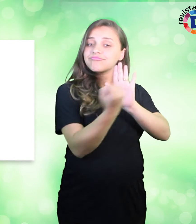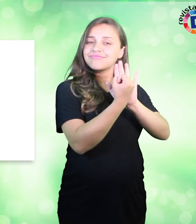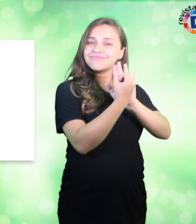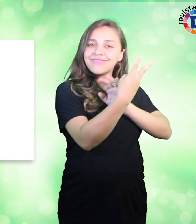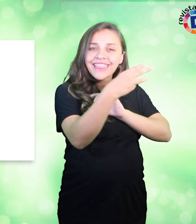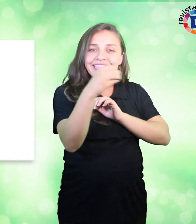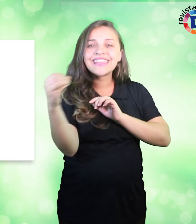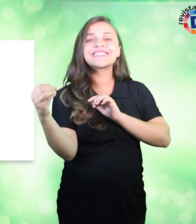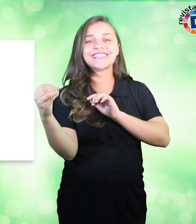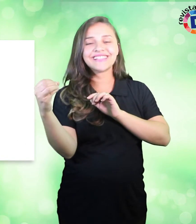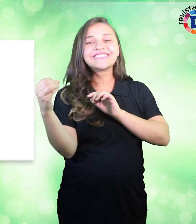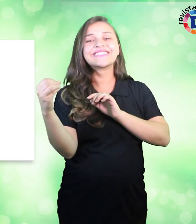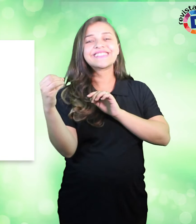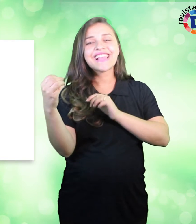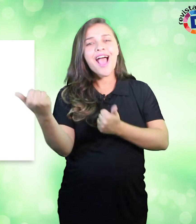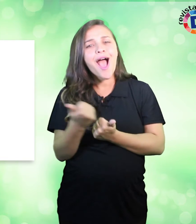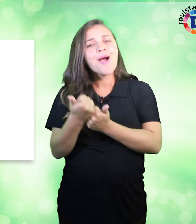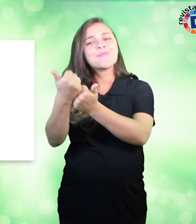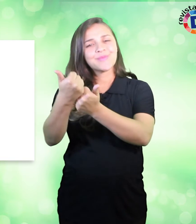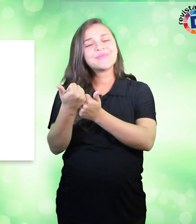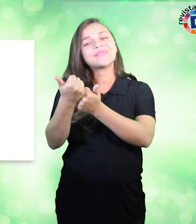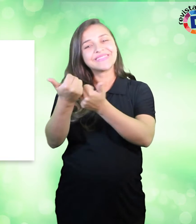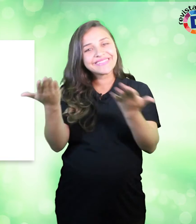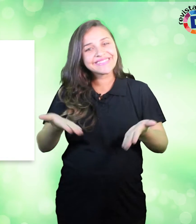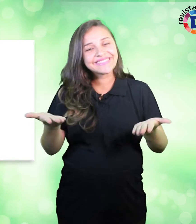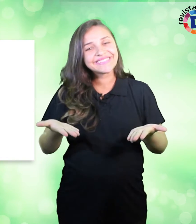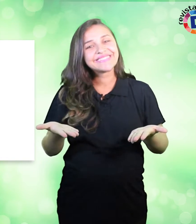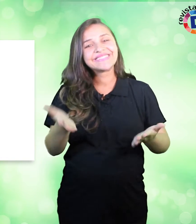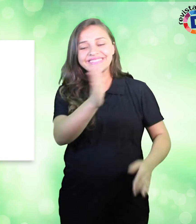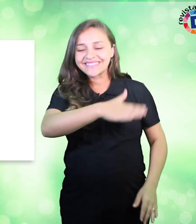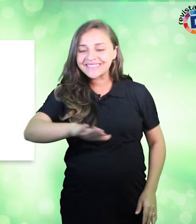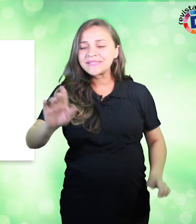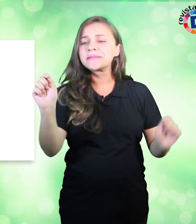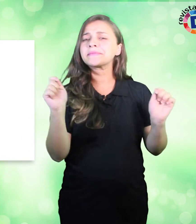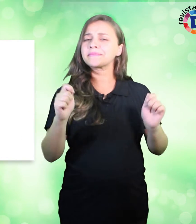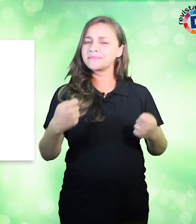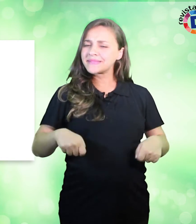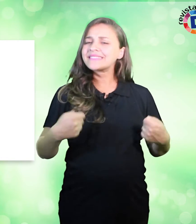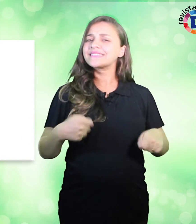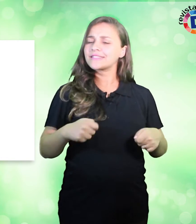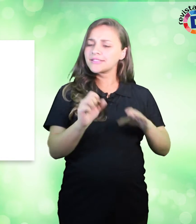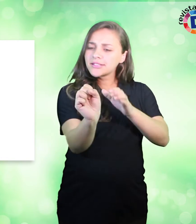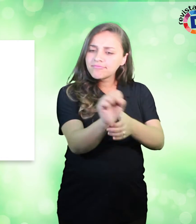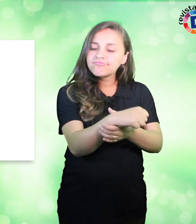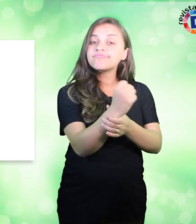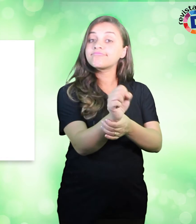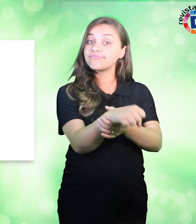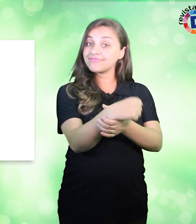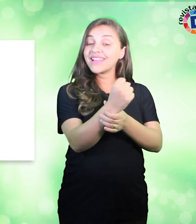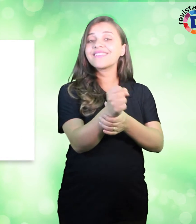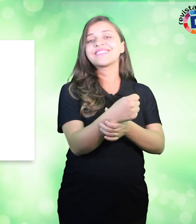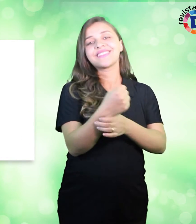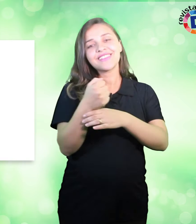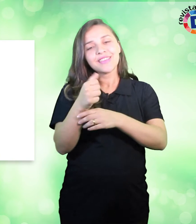que abraçaram a causa das crianças que necessitam de reabilitação e apoio.